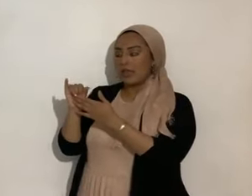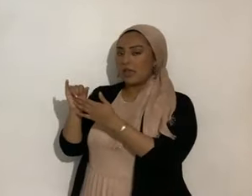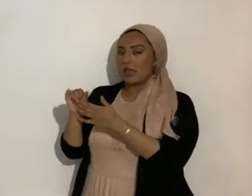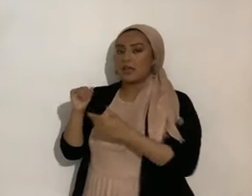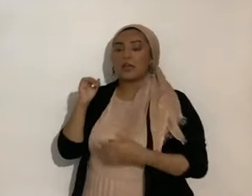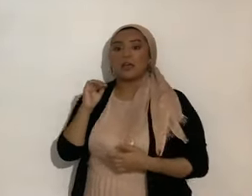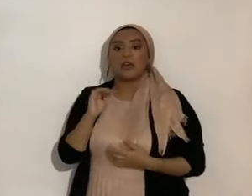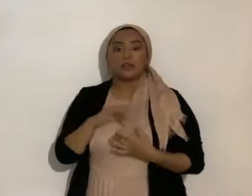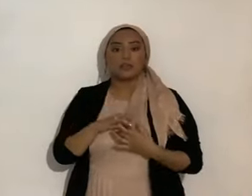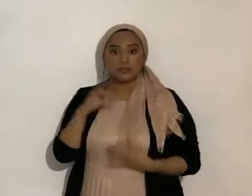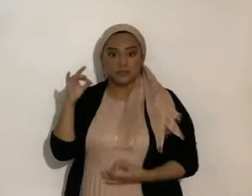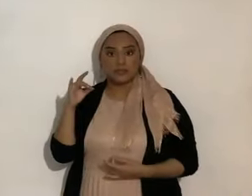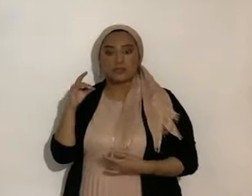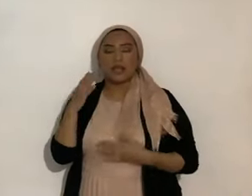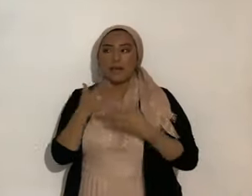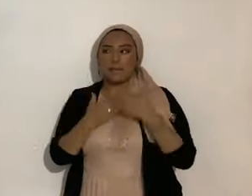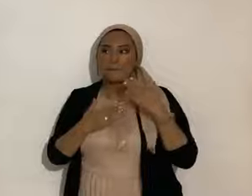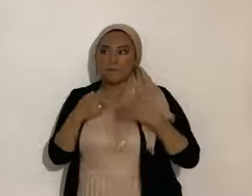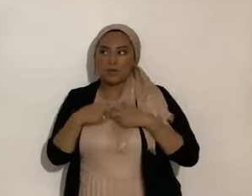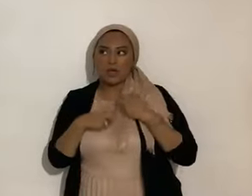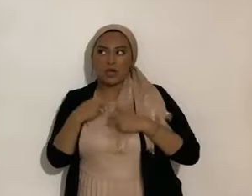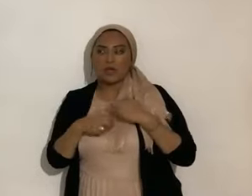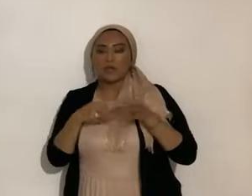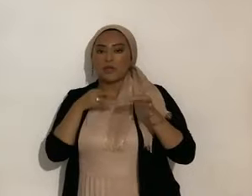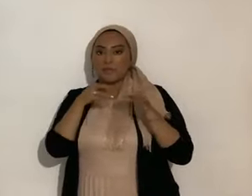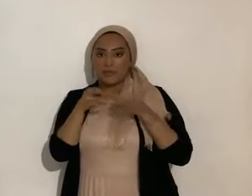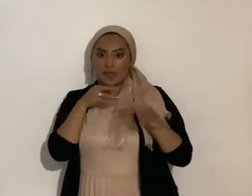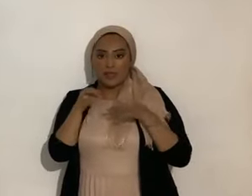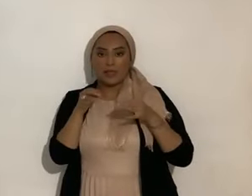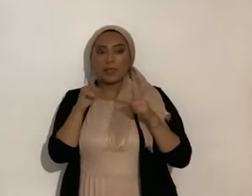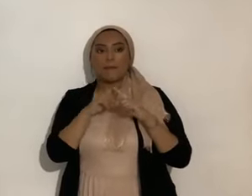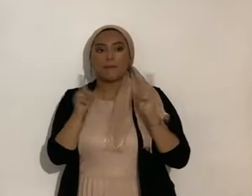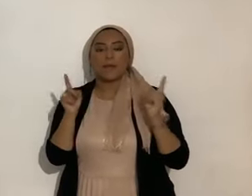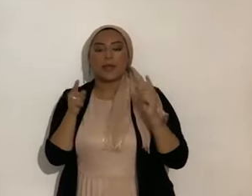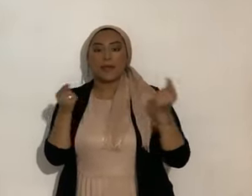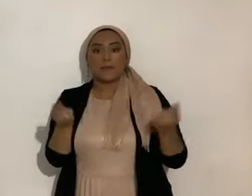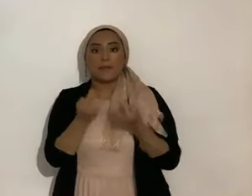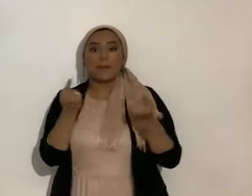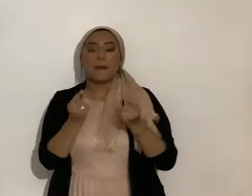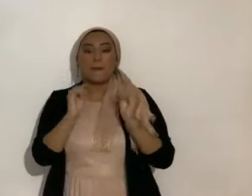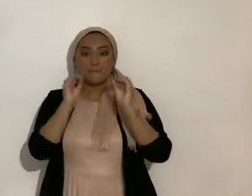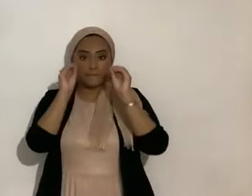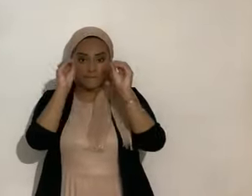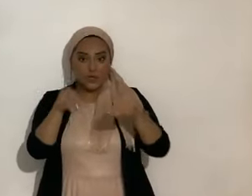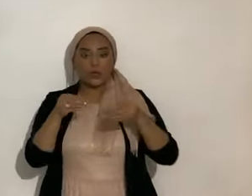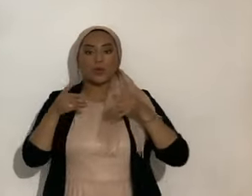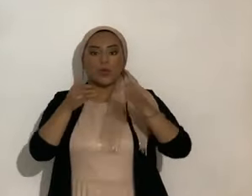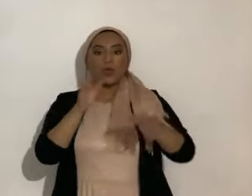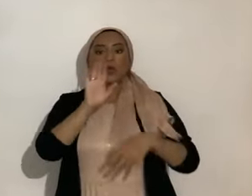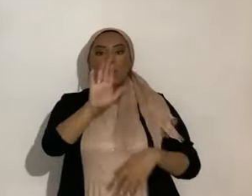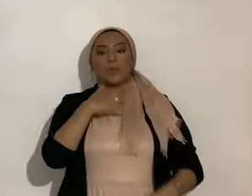lo espiritual es un poquito difícil de explicar, pero te pone el pecado en la forma que tú